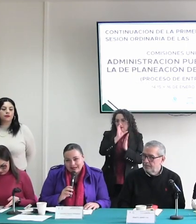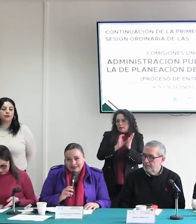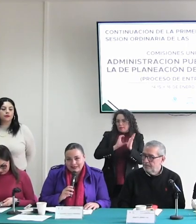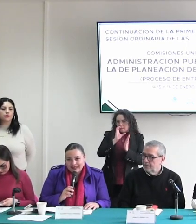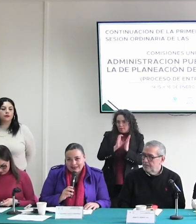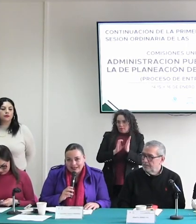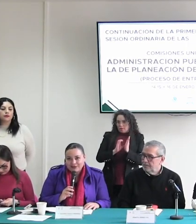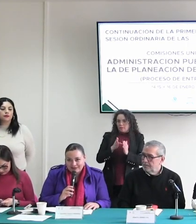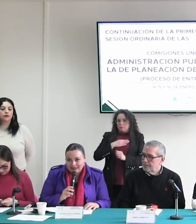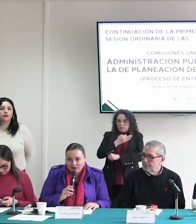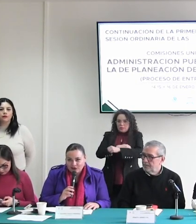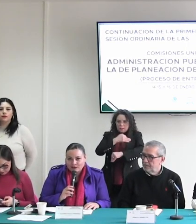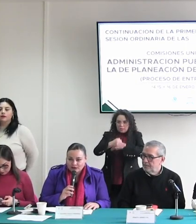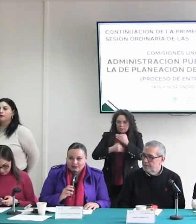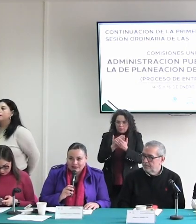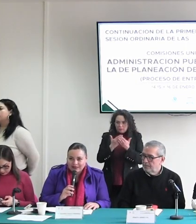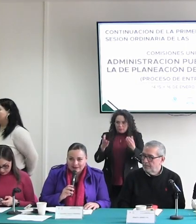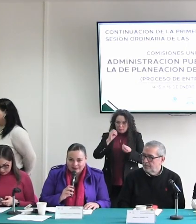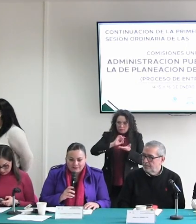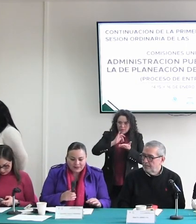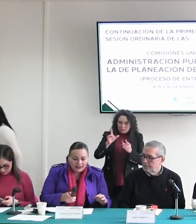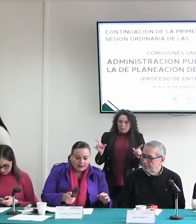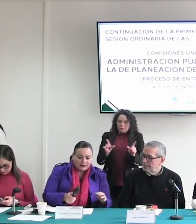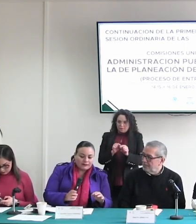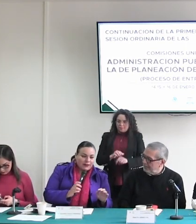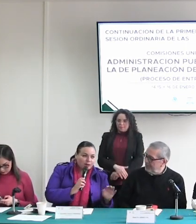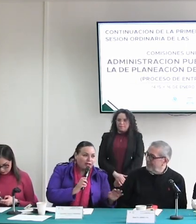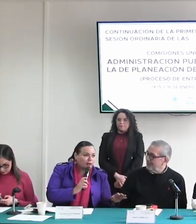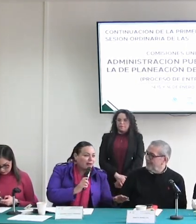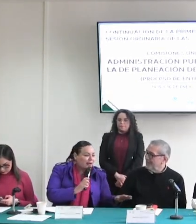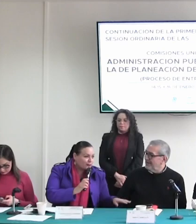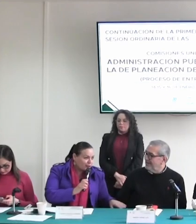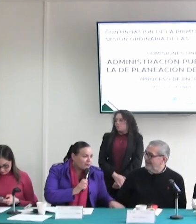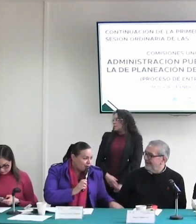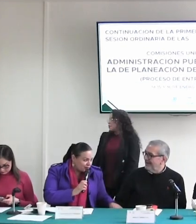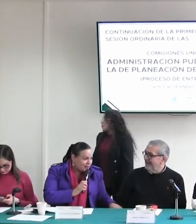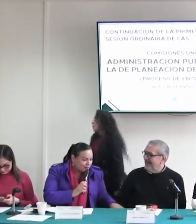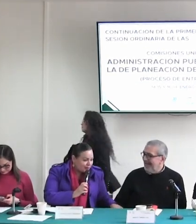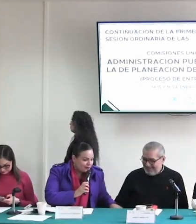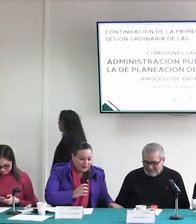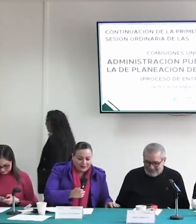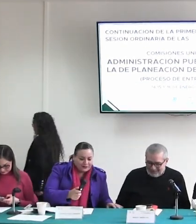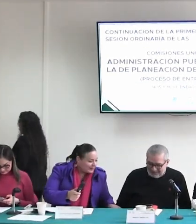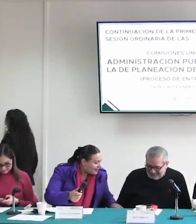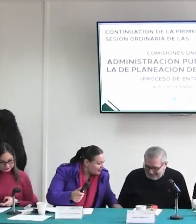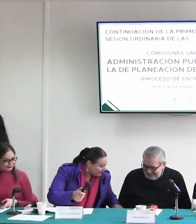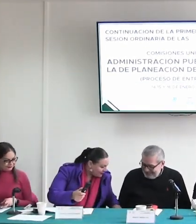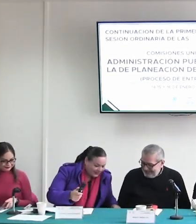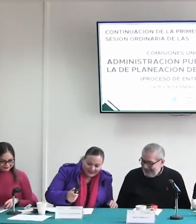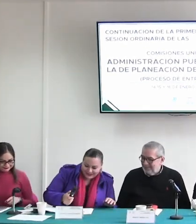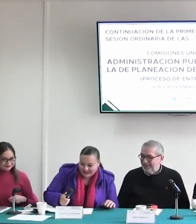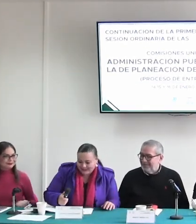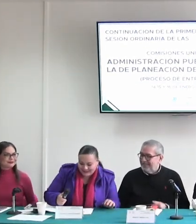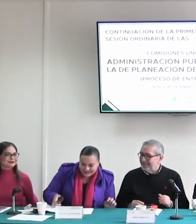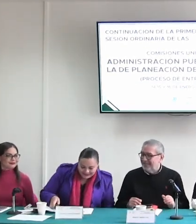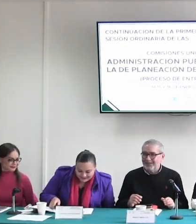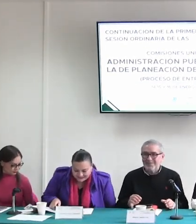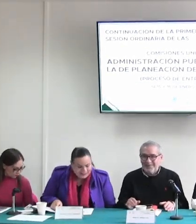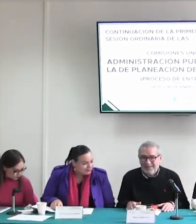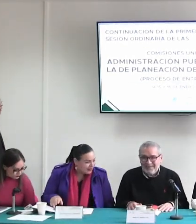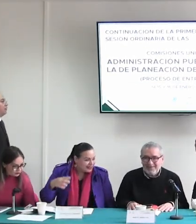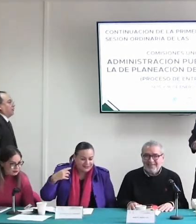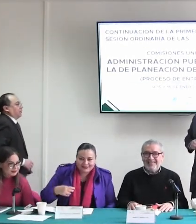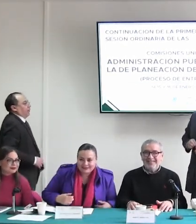Pues excelente tarde a todas y a todos, y muchísimas gracias. Vamos a tomar la fotografía oficial, por favor. ¿Permanecemos así? Pues